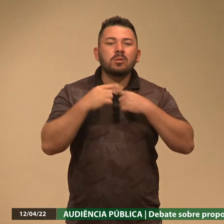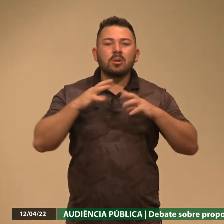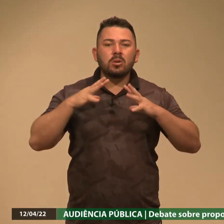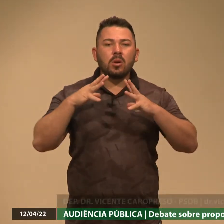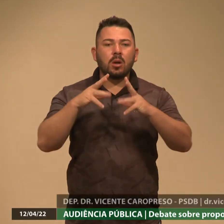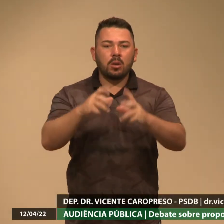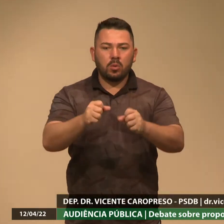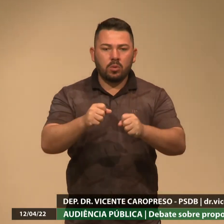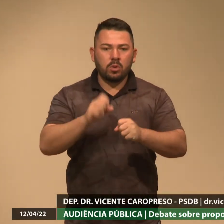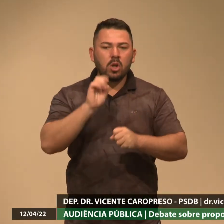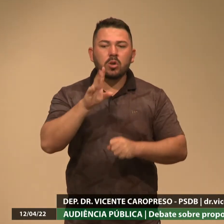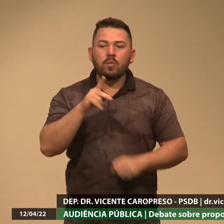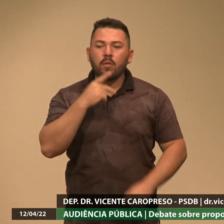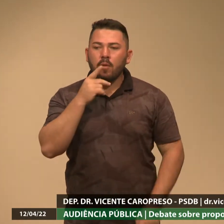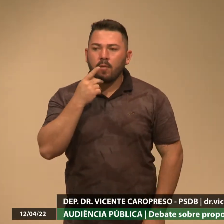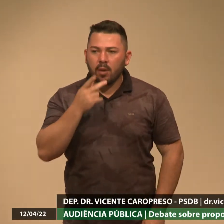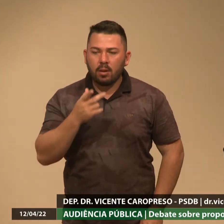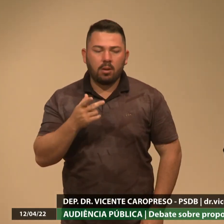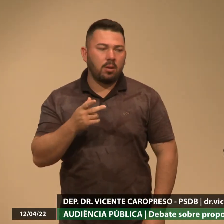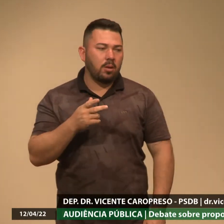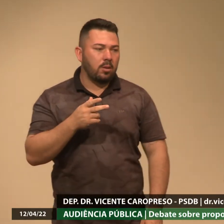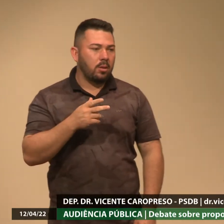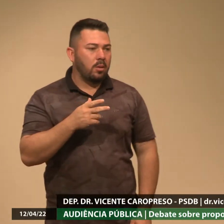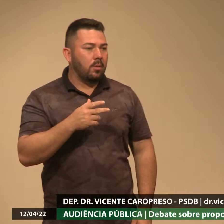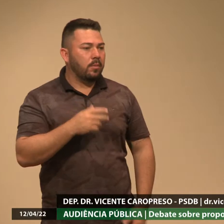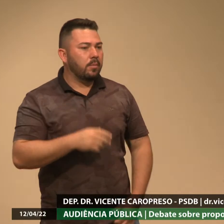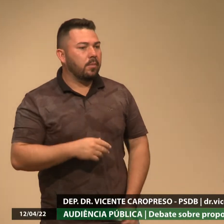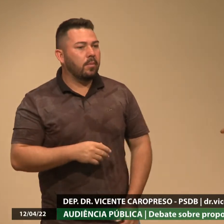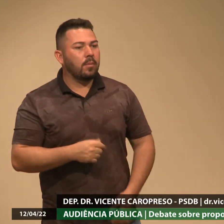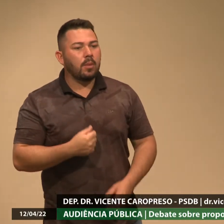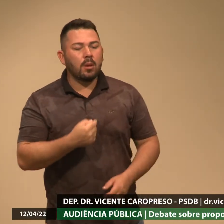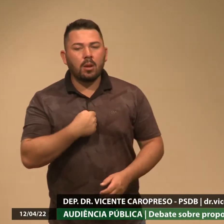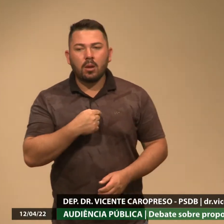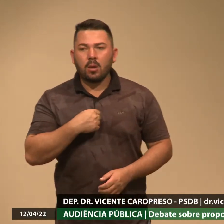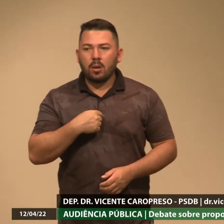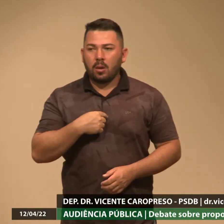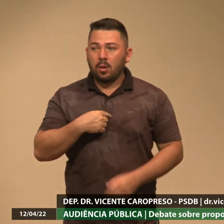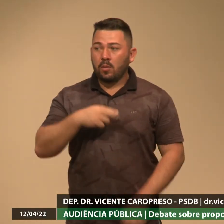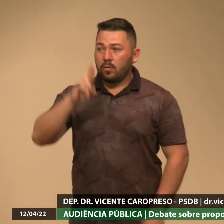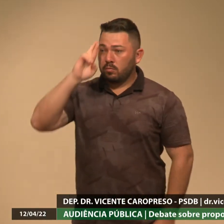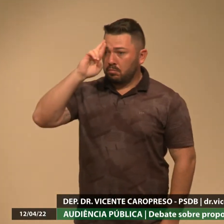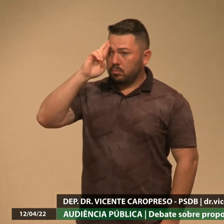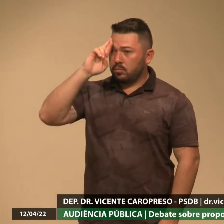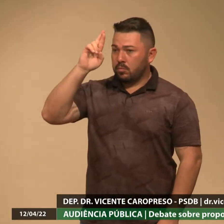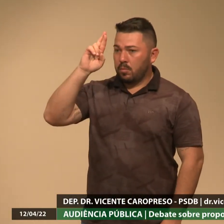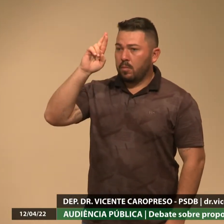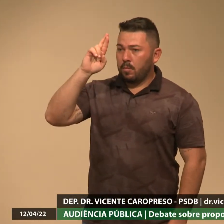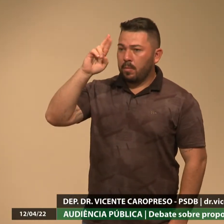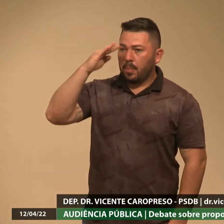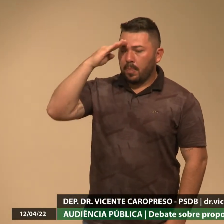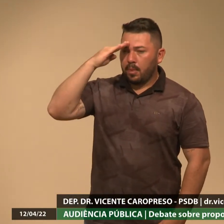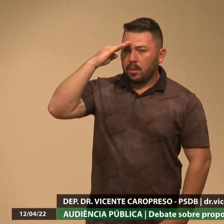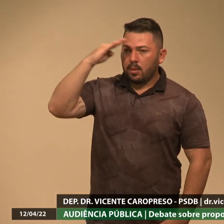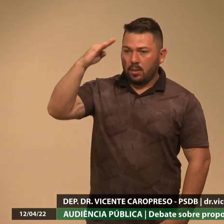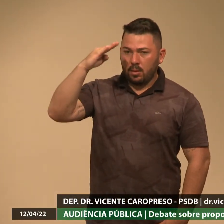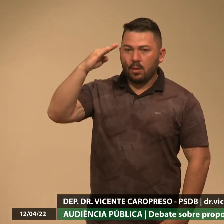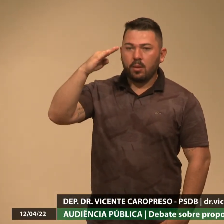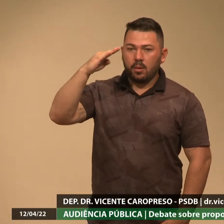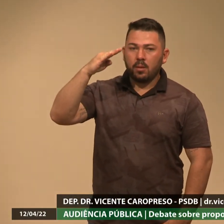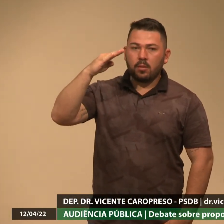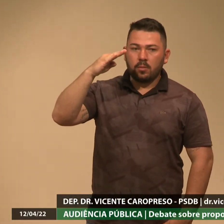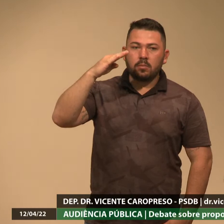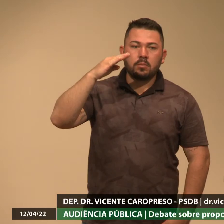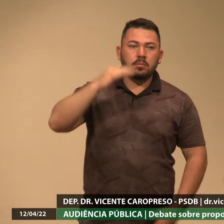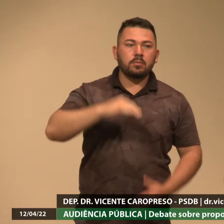né só vou dizer uma uma a minha passagem eu fui Tenente do exército em 1983